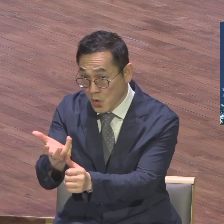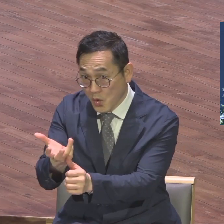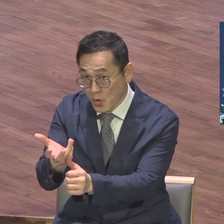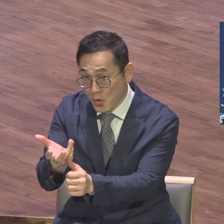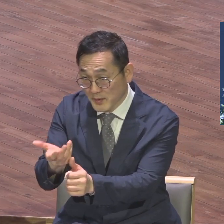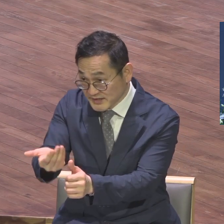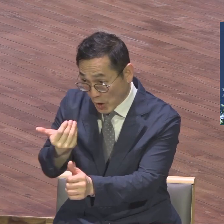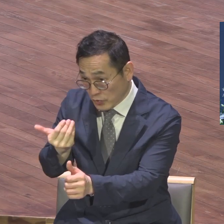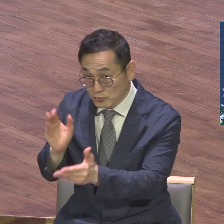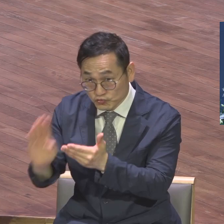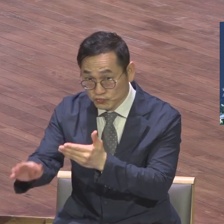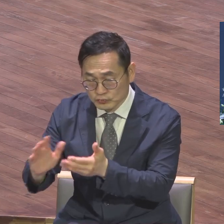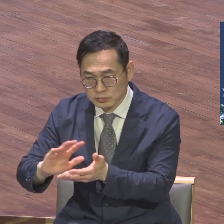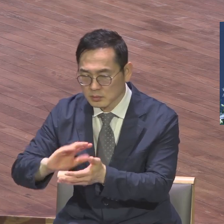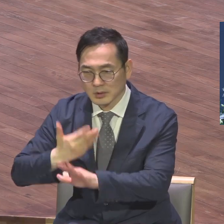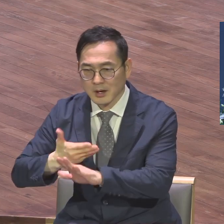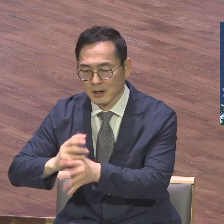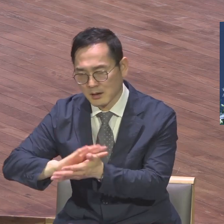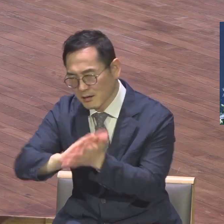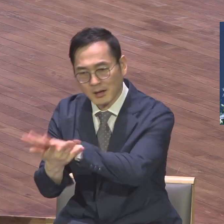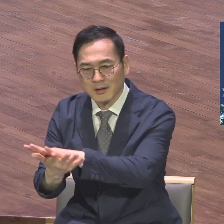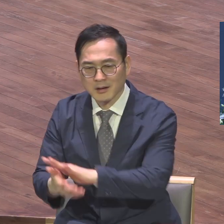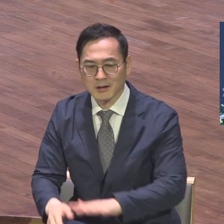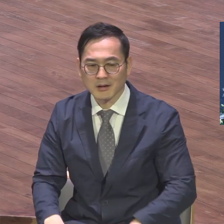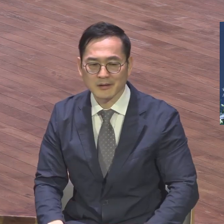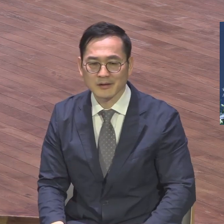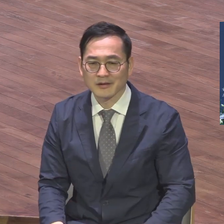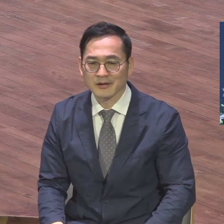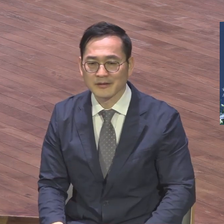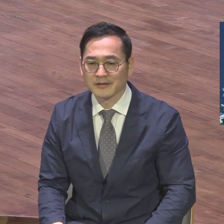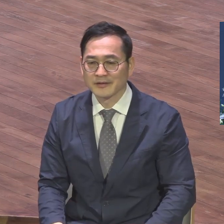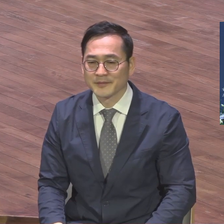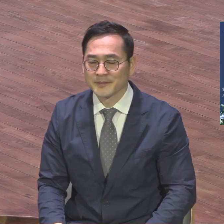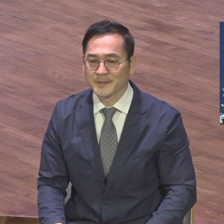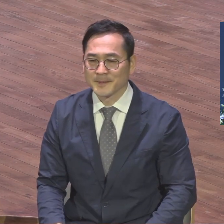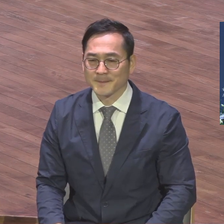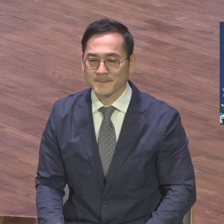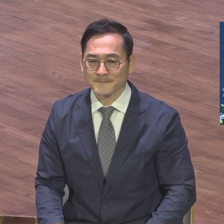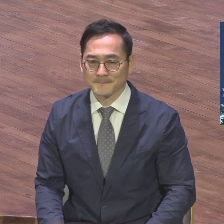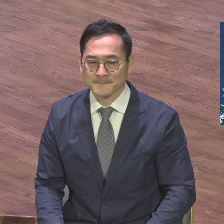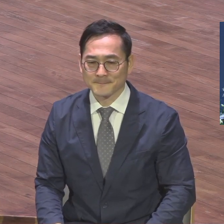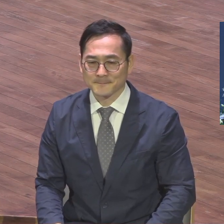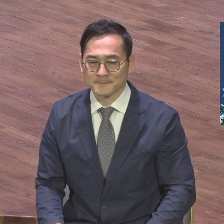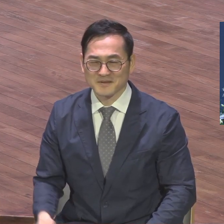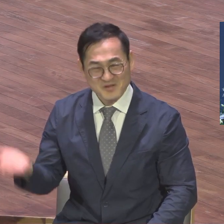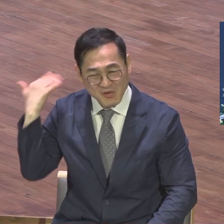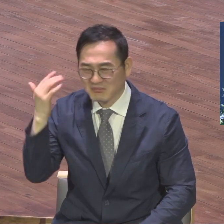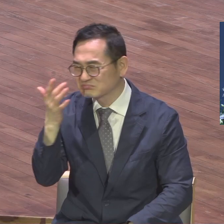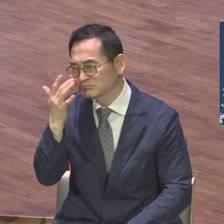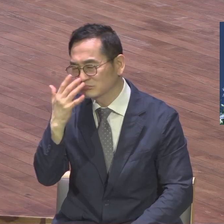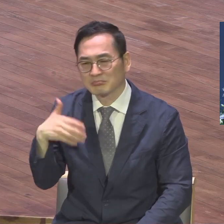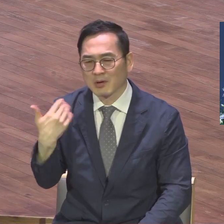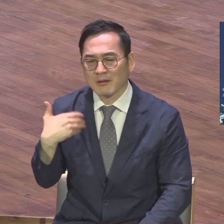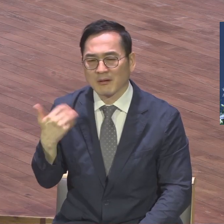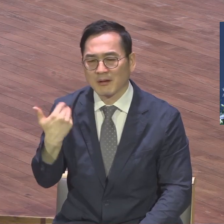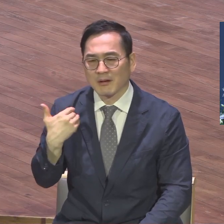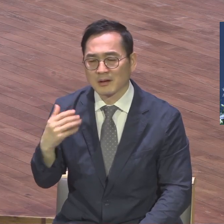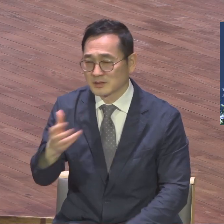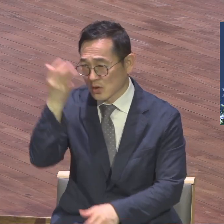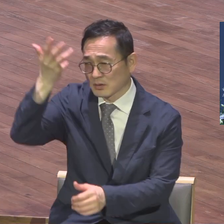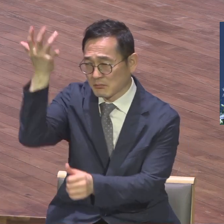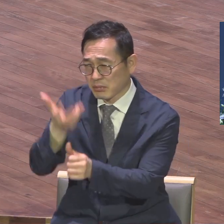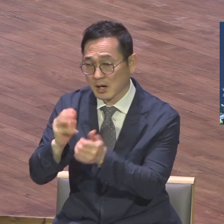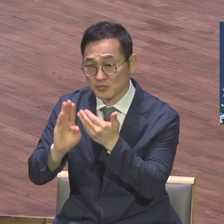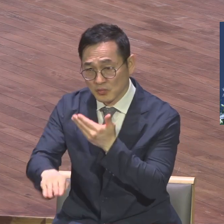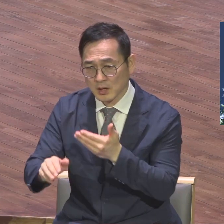전까지는 인본주의 쓰고 다 뭐 거의 불신자나 별 차이가 없었는데 성령 받고 난 이후에 완전히